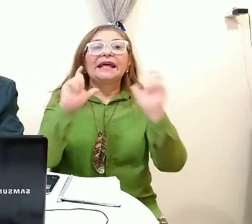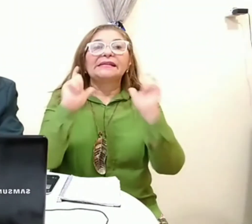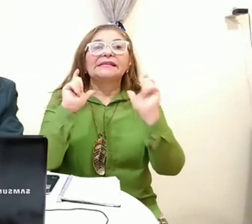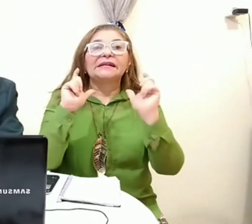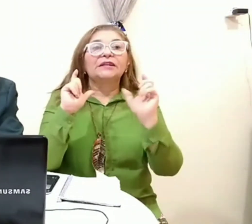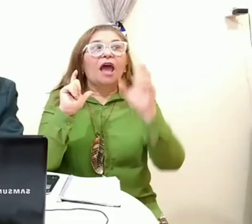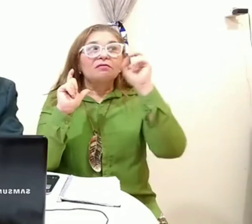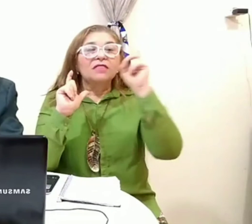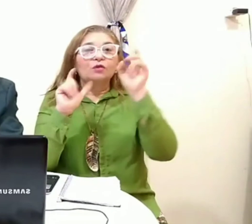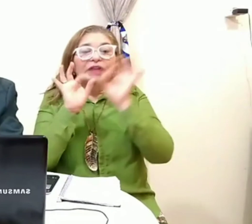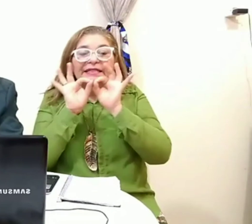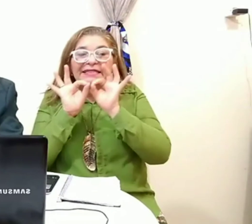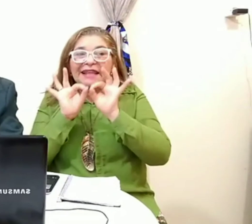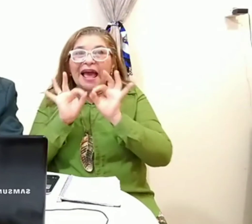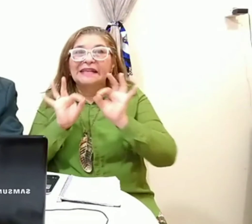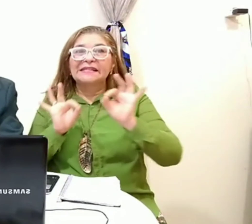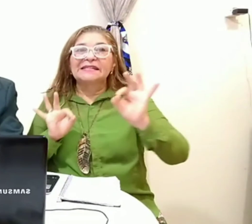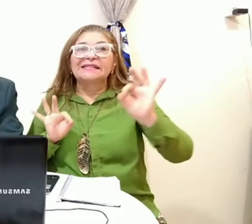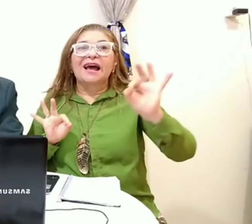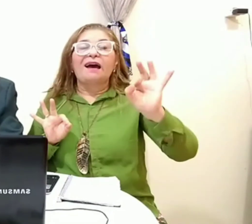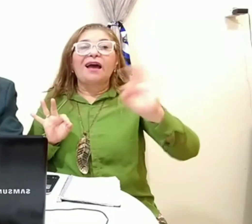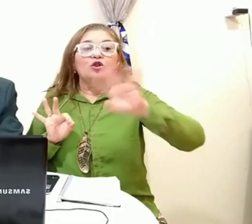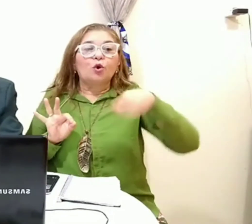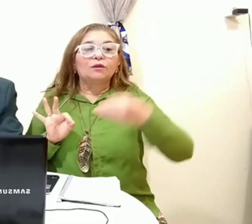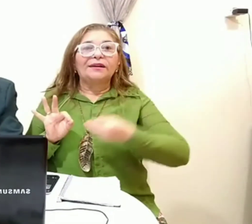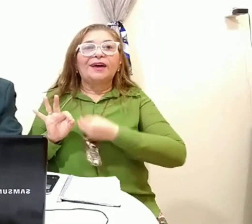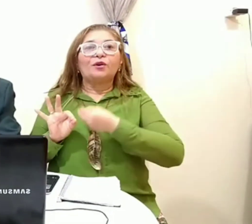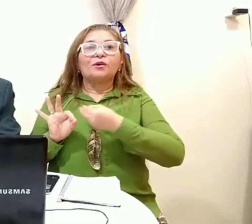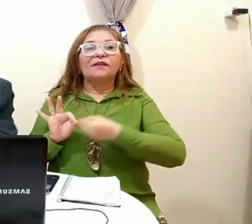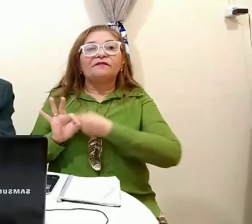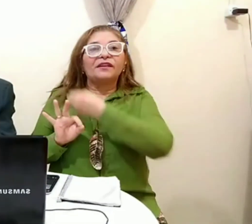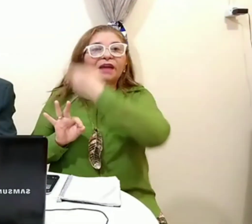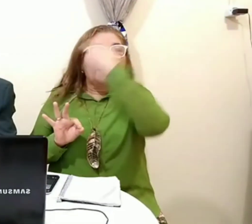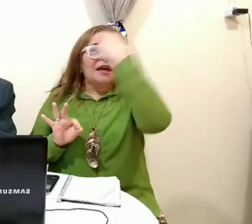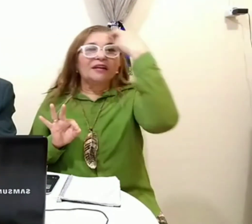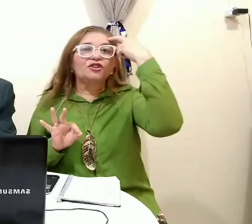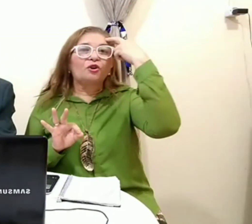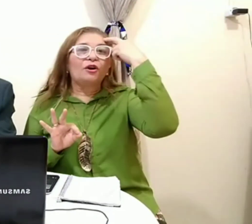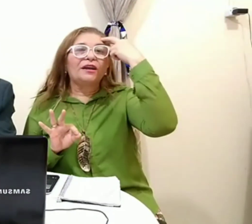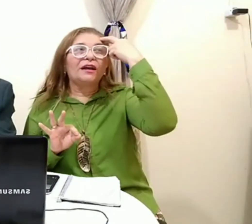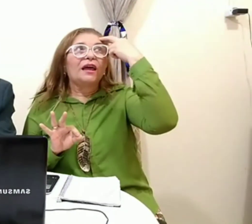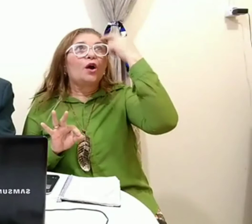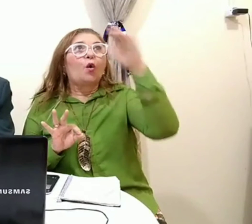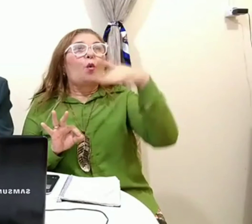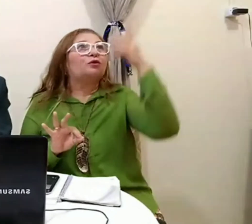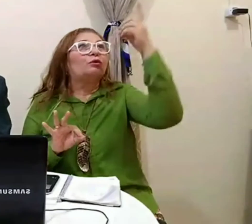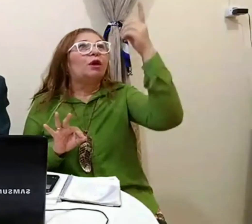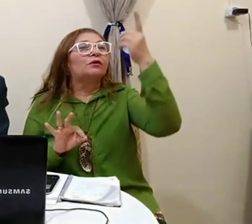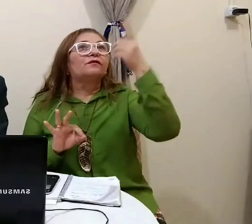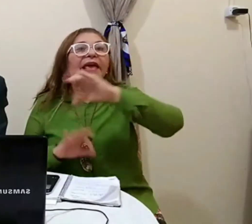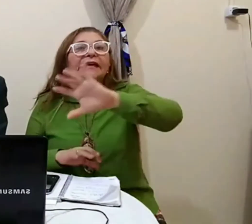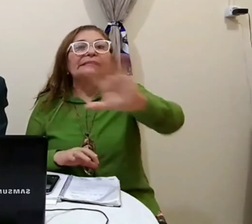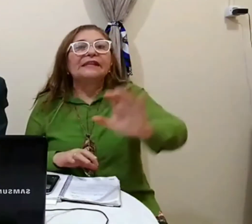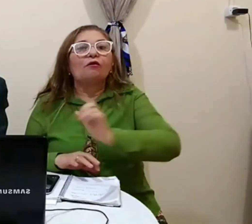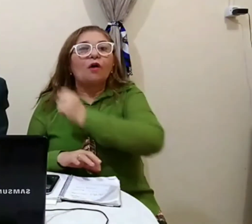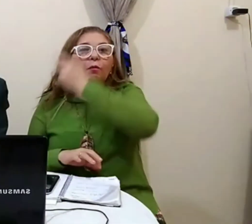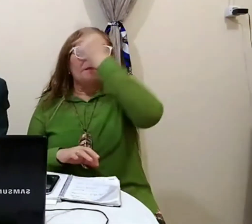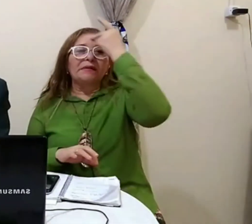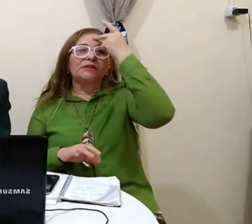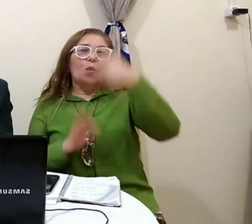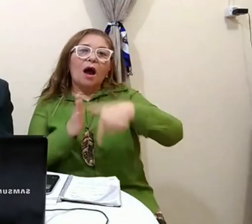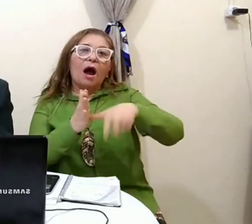traça o caminho da gente. Quando Deus vai salvar uma pessoa, ele vai traçando o caminho. Está aqui um homem